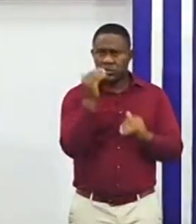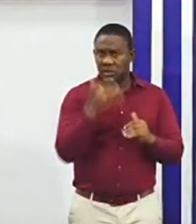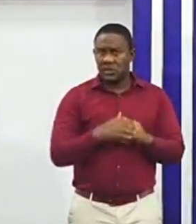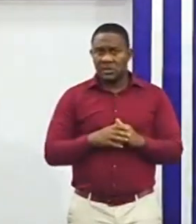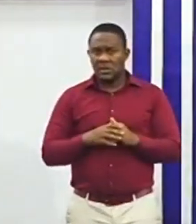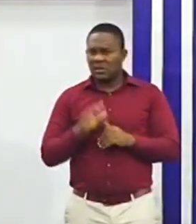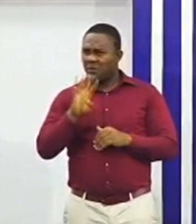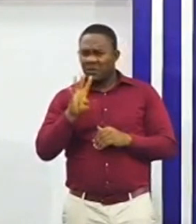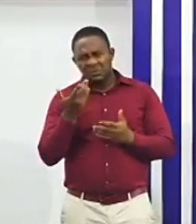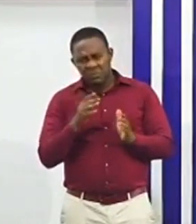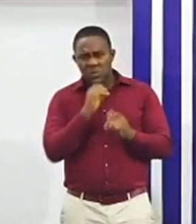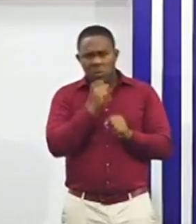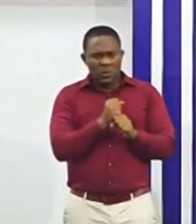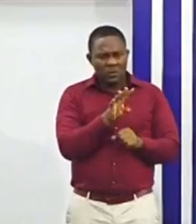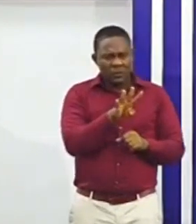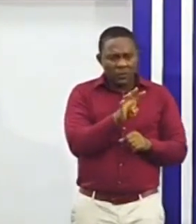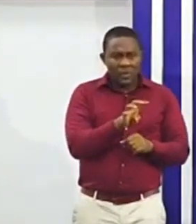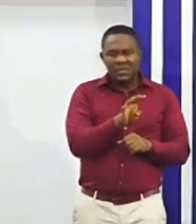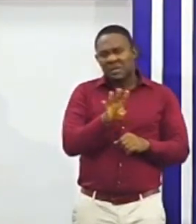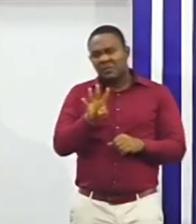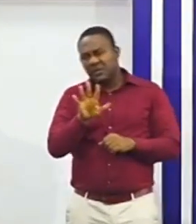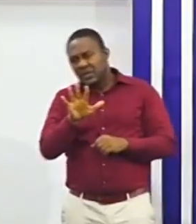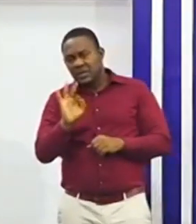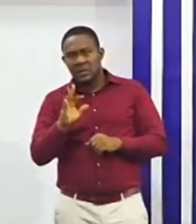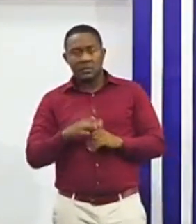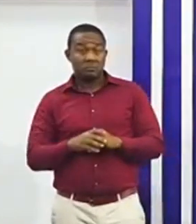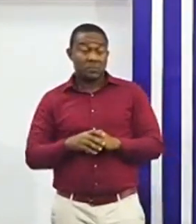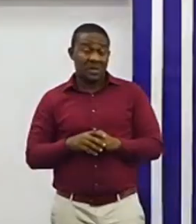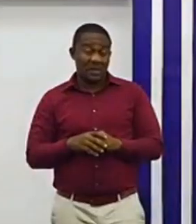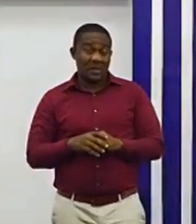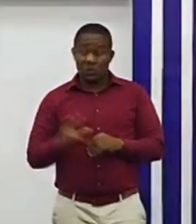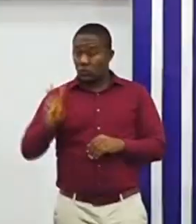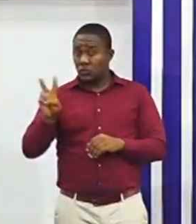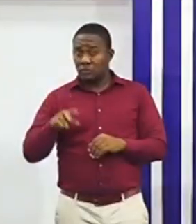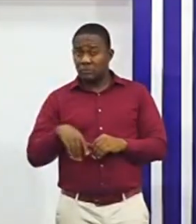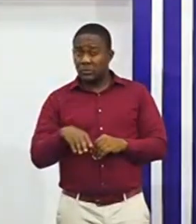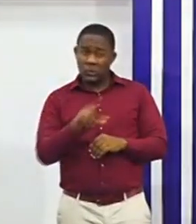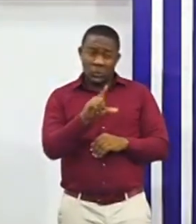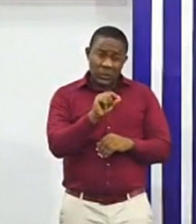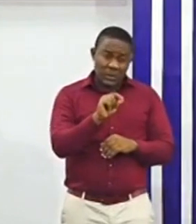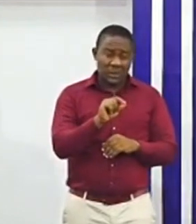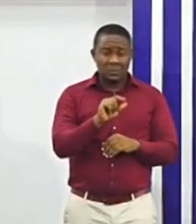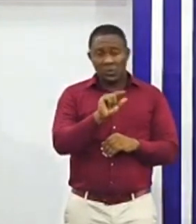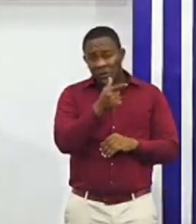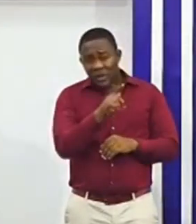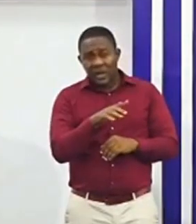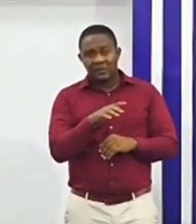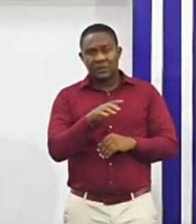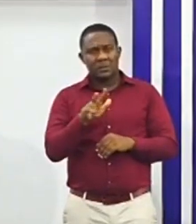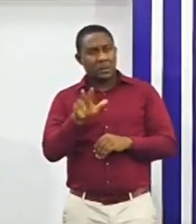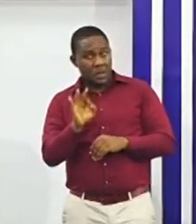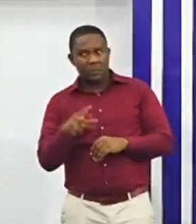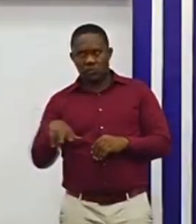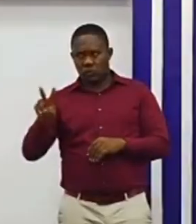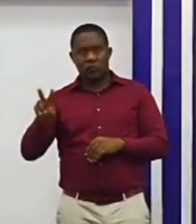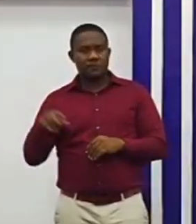anuu. Ka Central Region meŋ nyɛ baalpaaba ayi a poɔ ayɔpoi eŋɛ